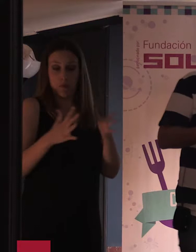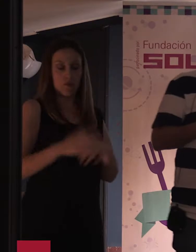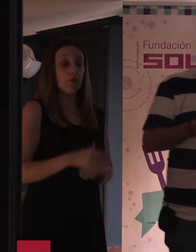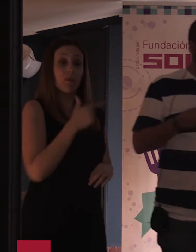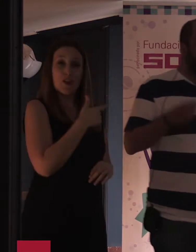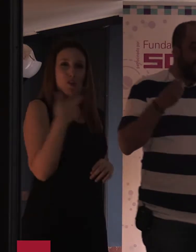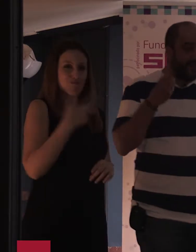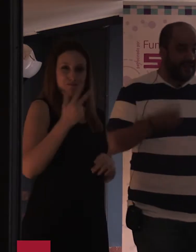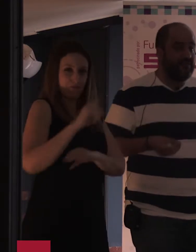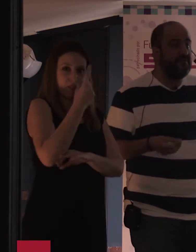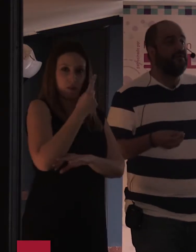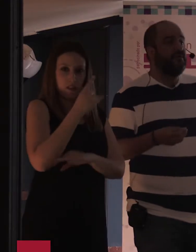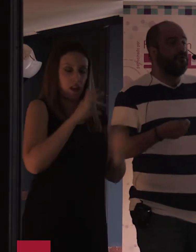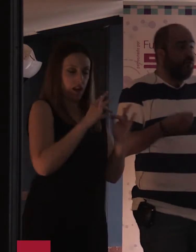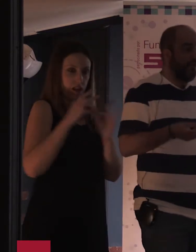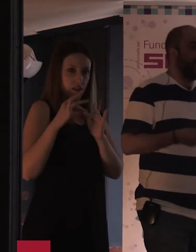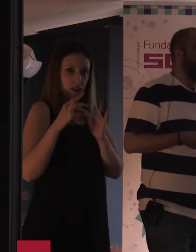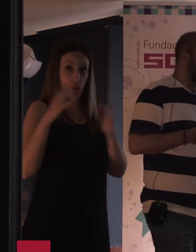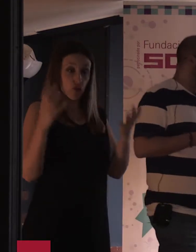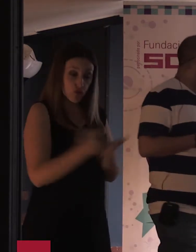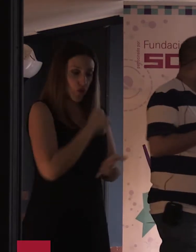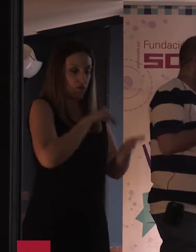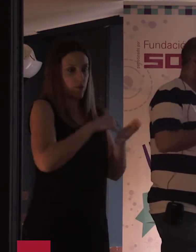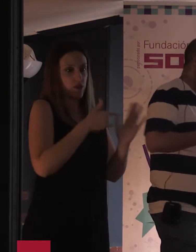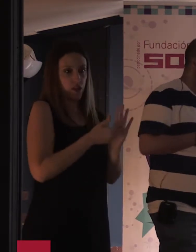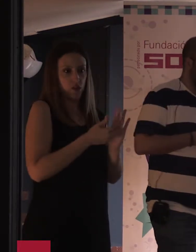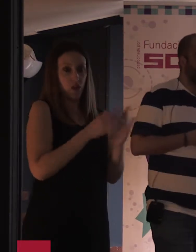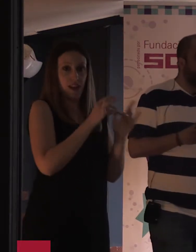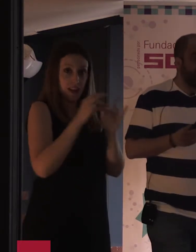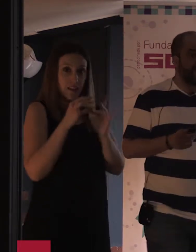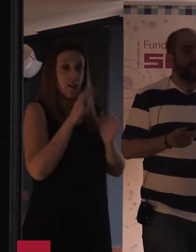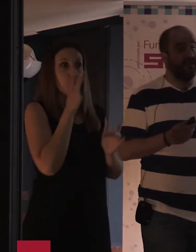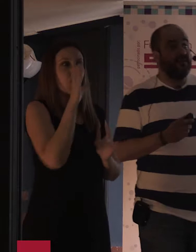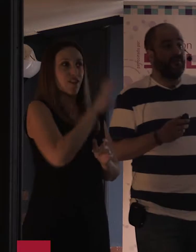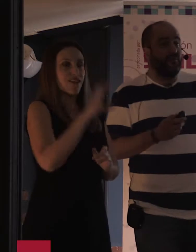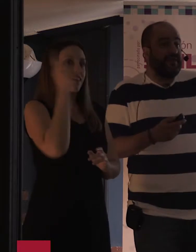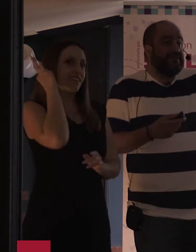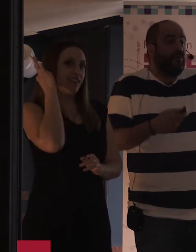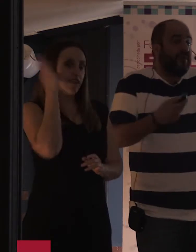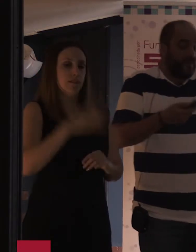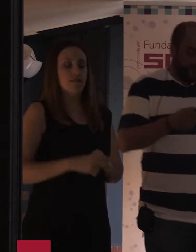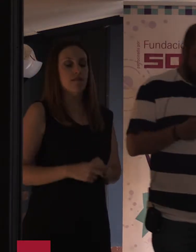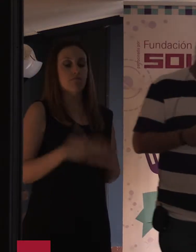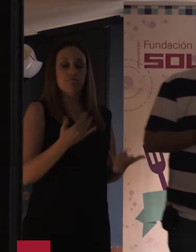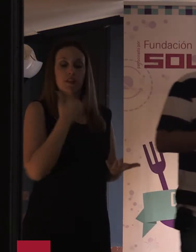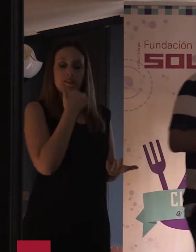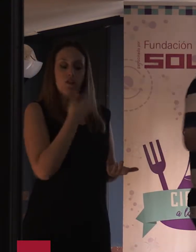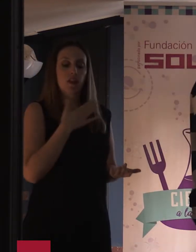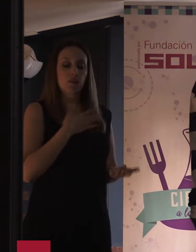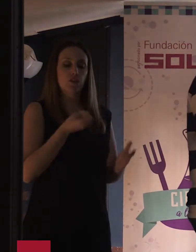del equipo es que está liderado todo el proyecto por científicas, por mujeres. Y es algo que me gusta